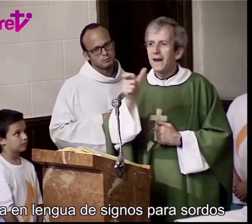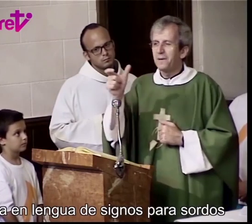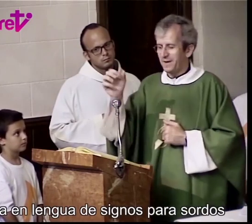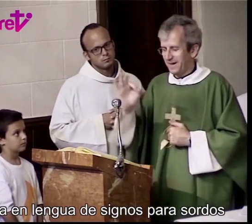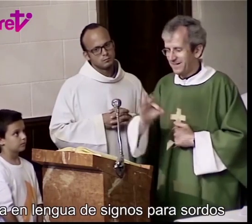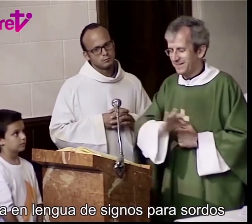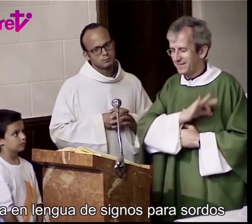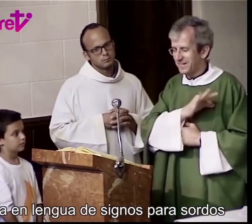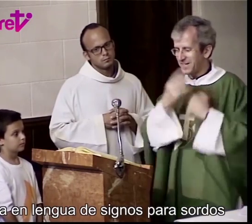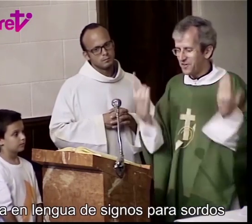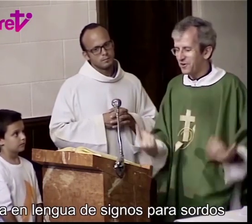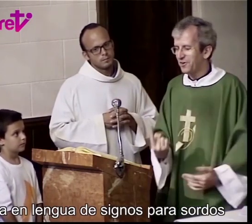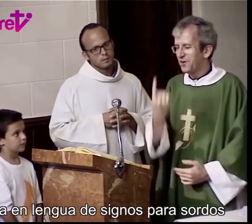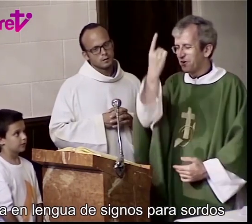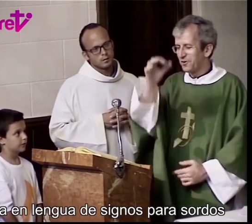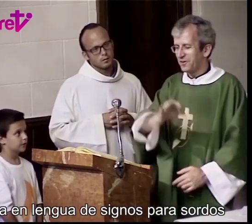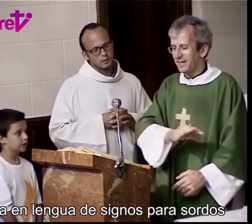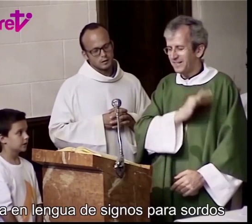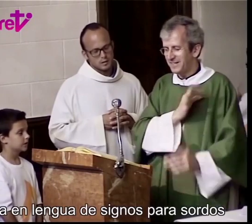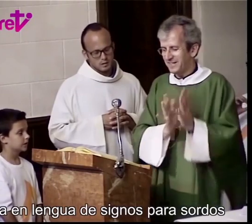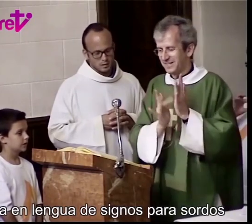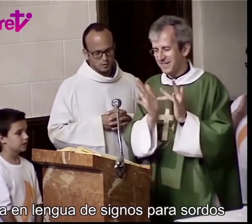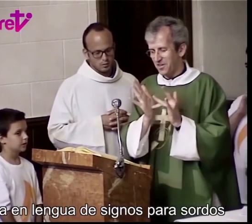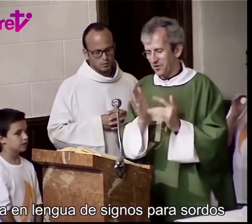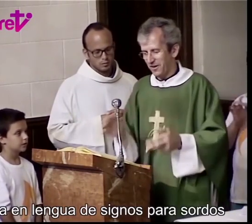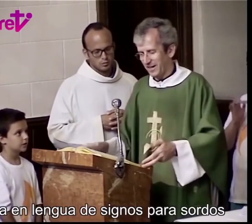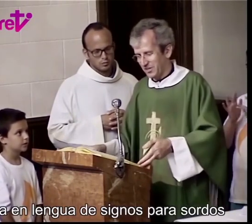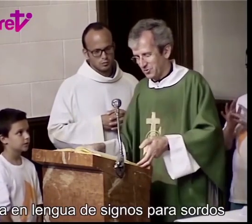Palabra del Señor. Gloria a ti, Señor Jesús.